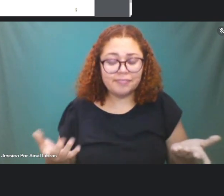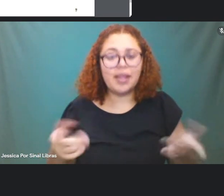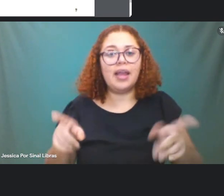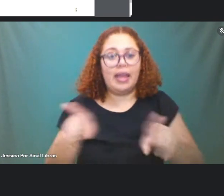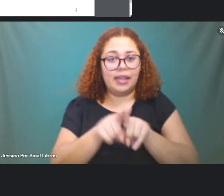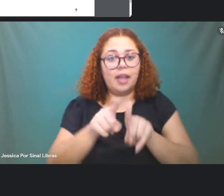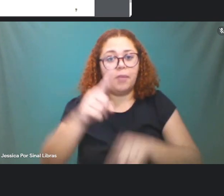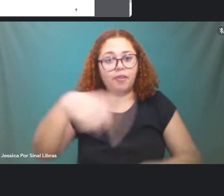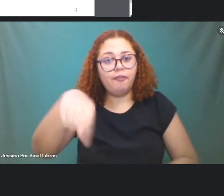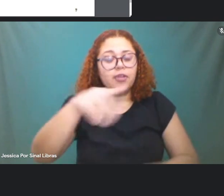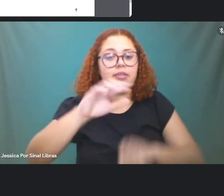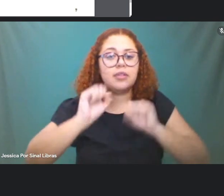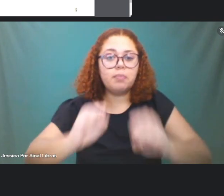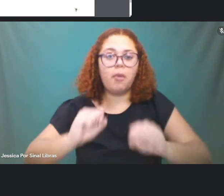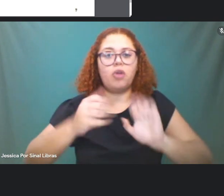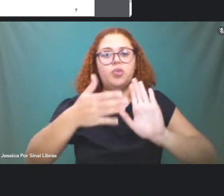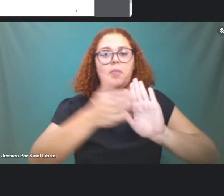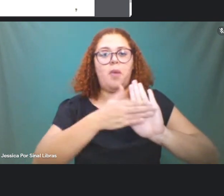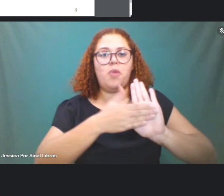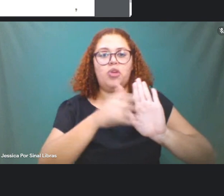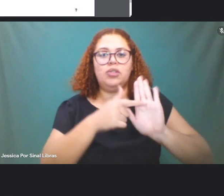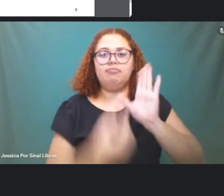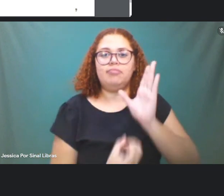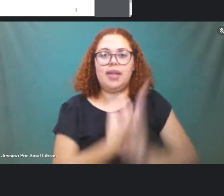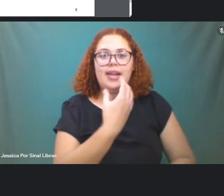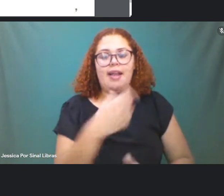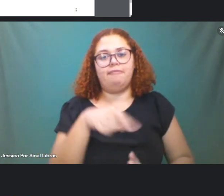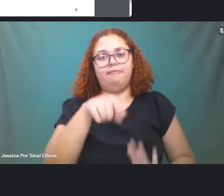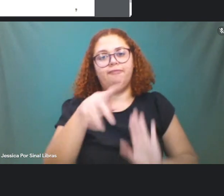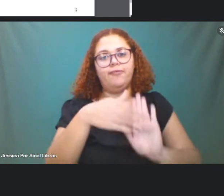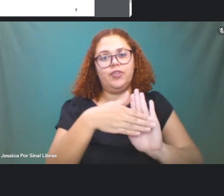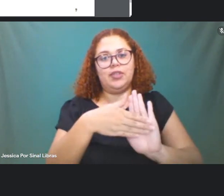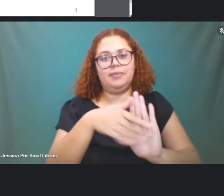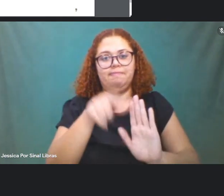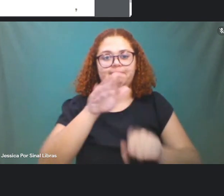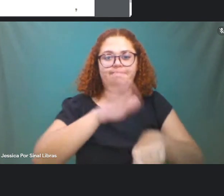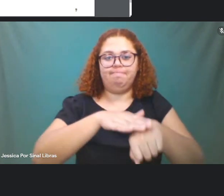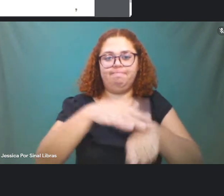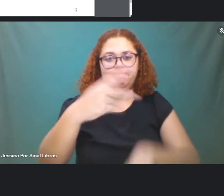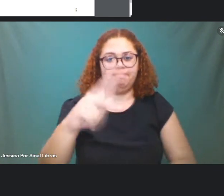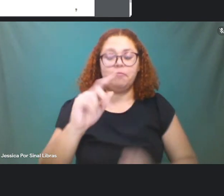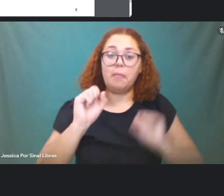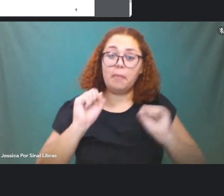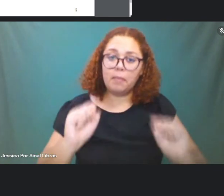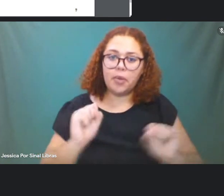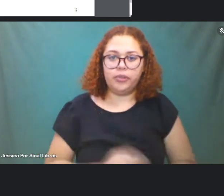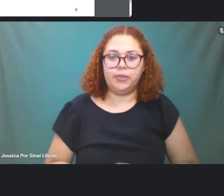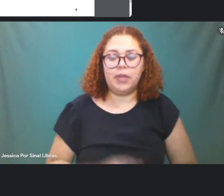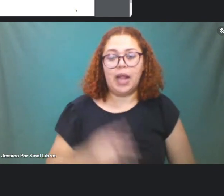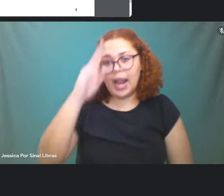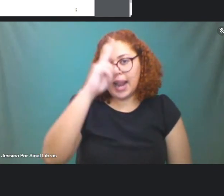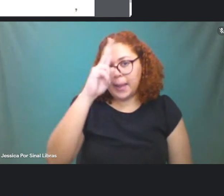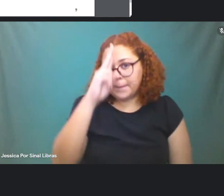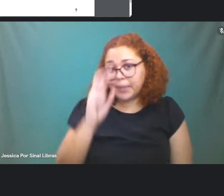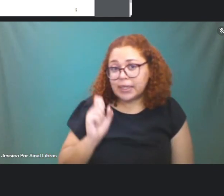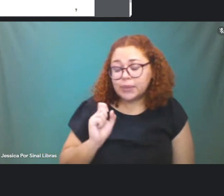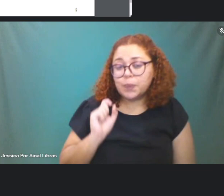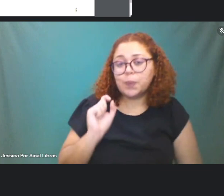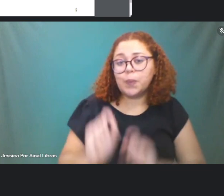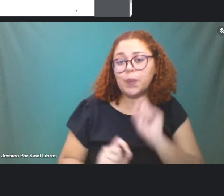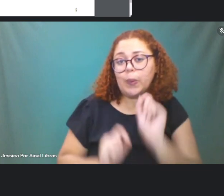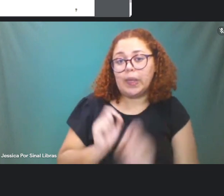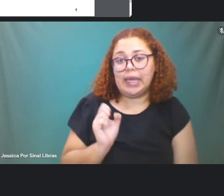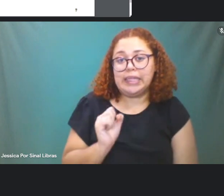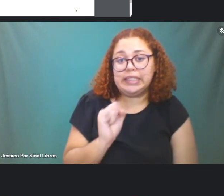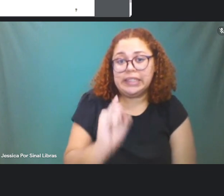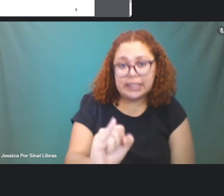E lembrar que se o produto é audiovisual, lá os eventos que são de festival, de mostra, além dos produtos